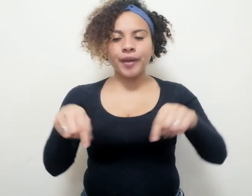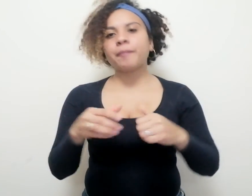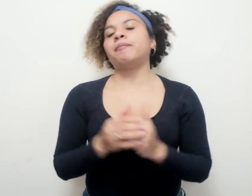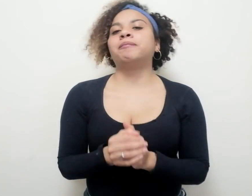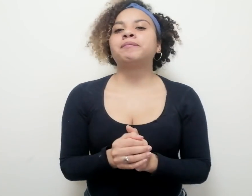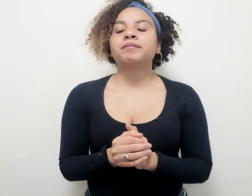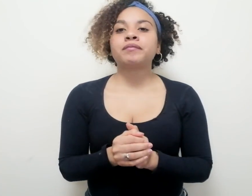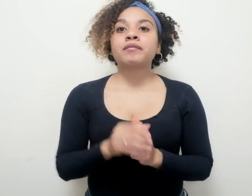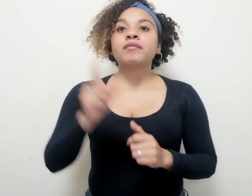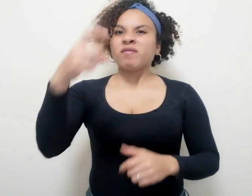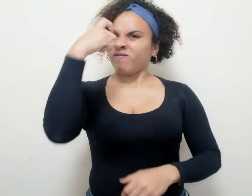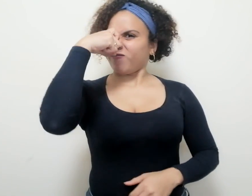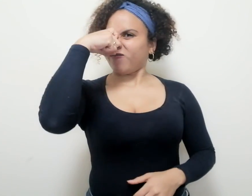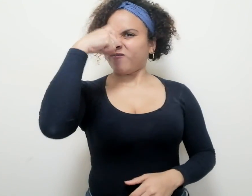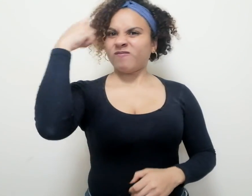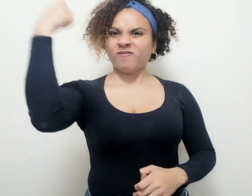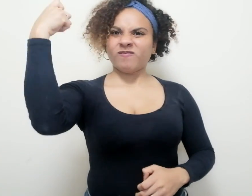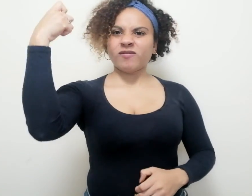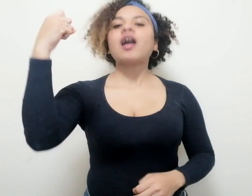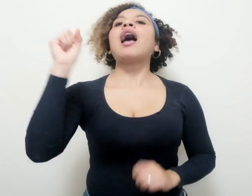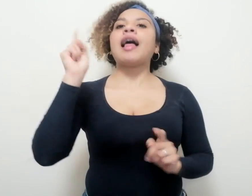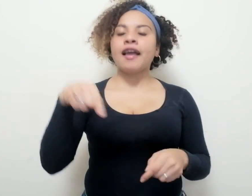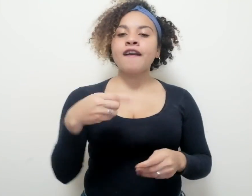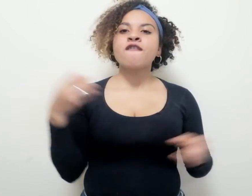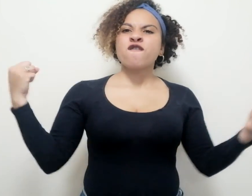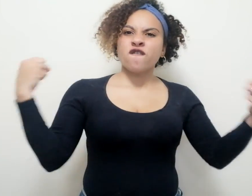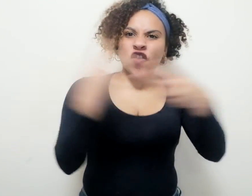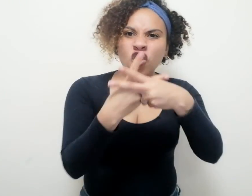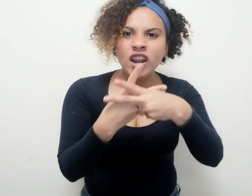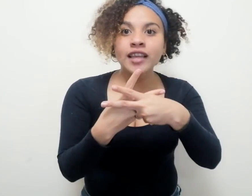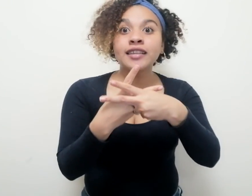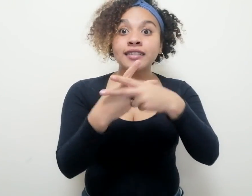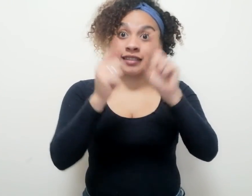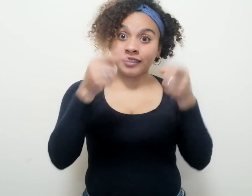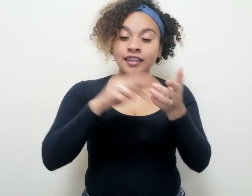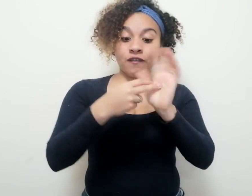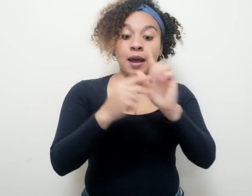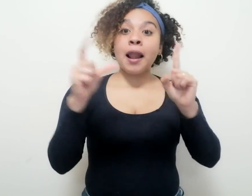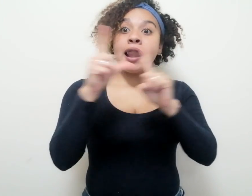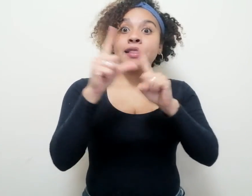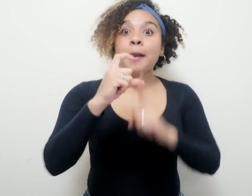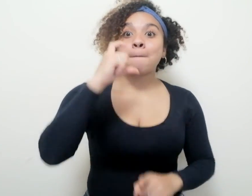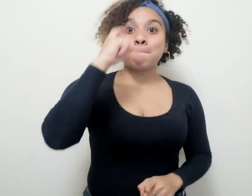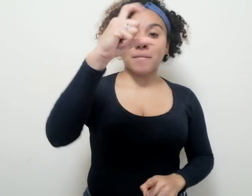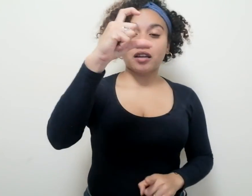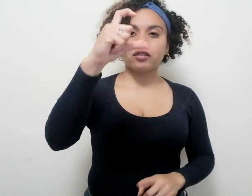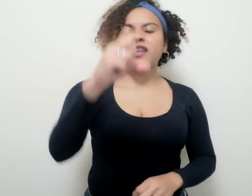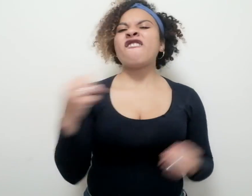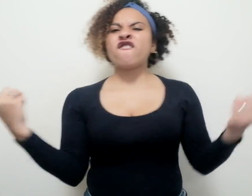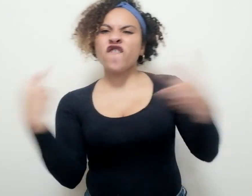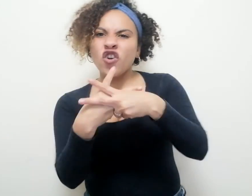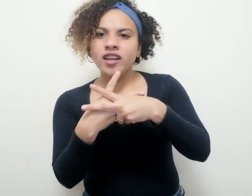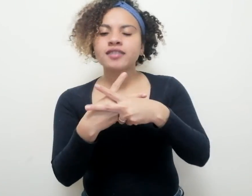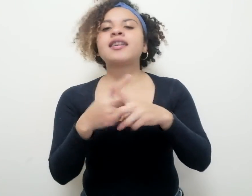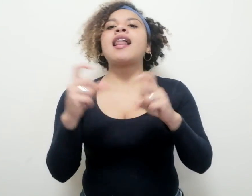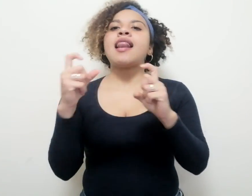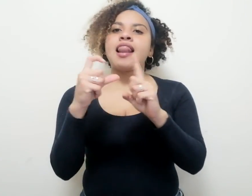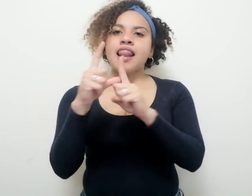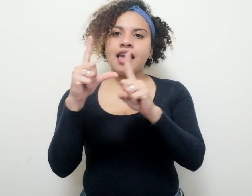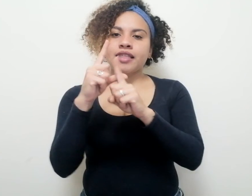el de Gaitán, la violencia, entre paréntesis con mayúscula, y la violencia, entre